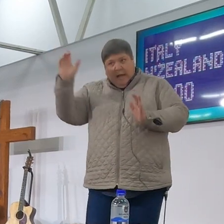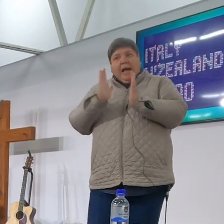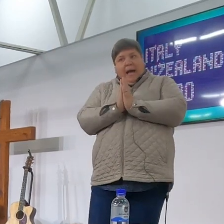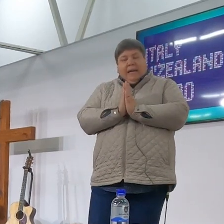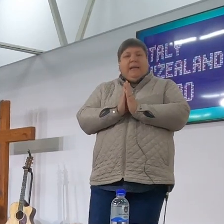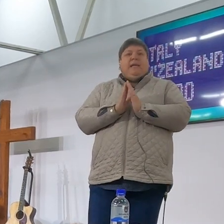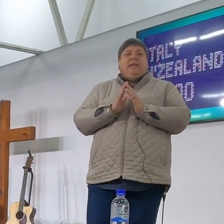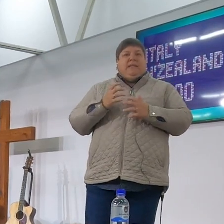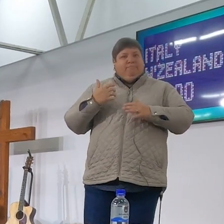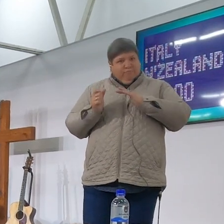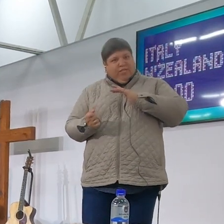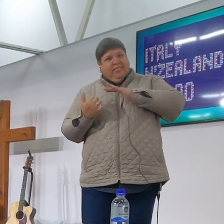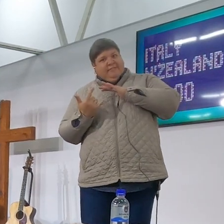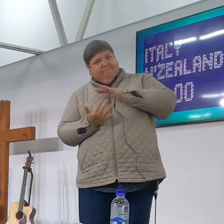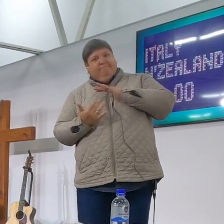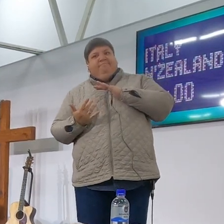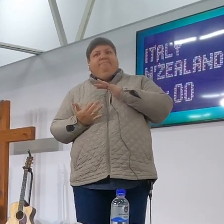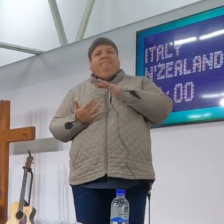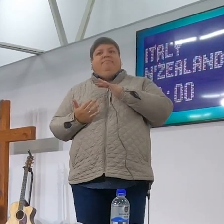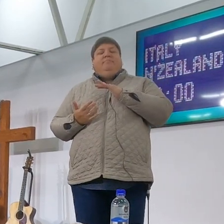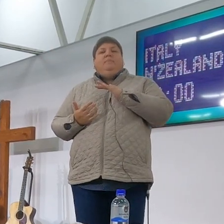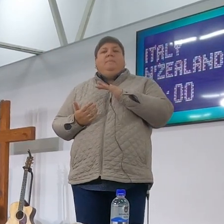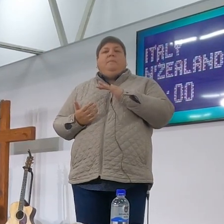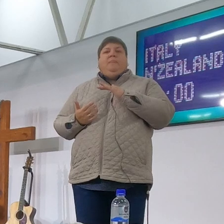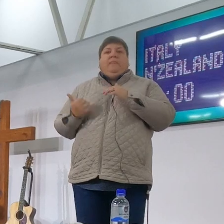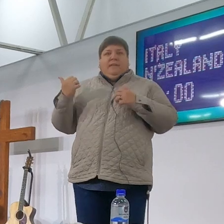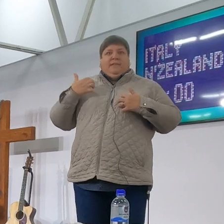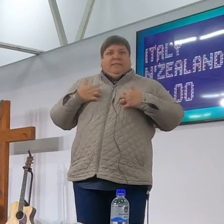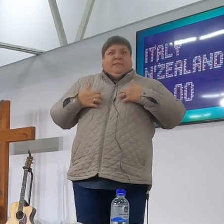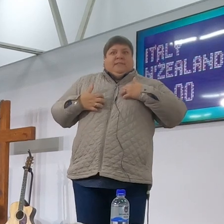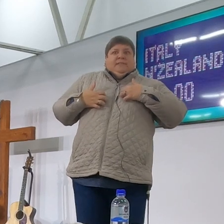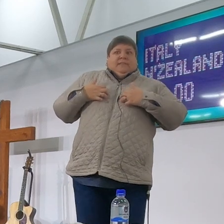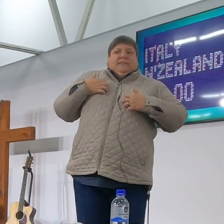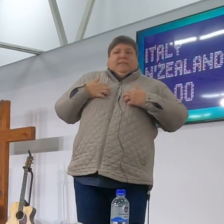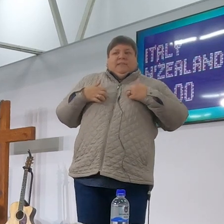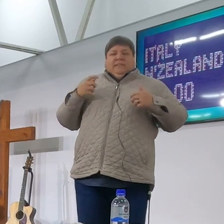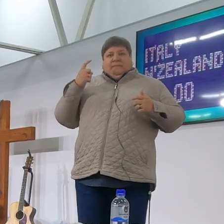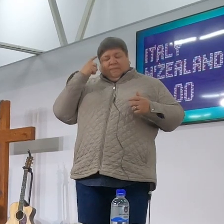gaan, ons moet hulle, julle kan hoor, ek is besig om,